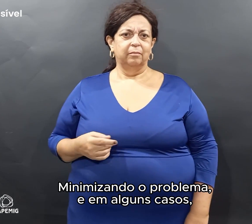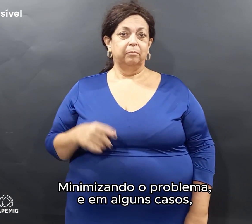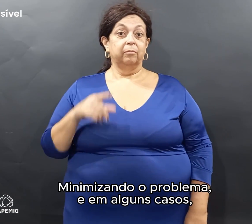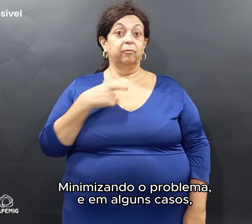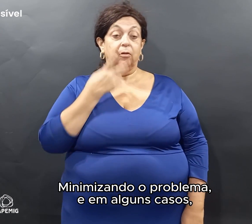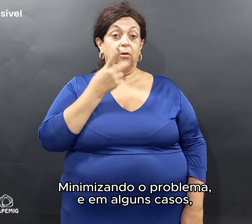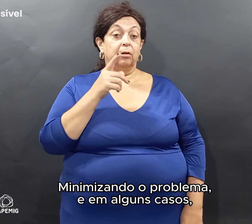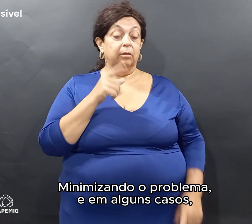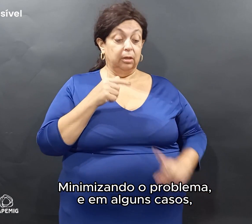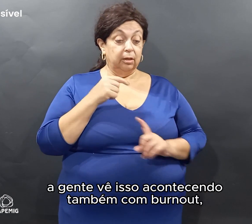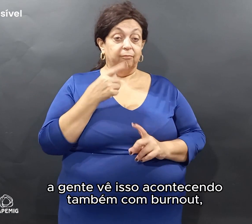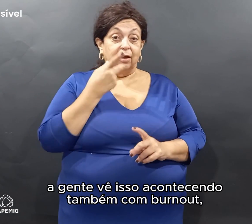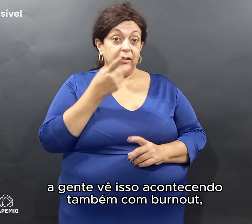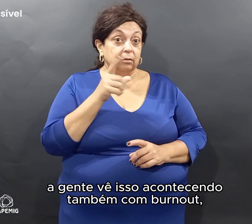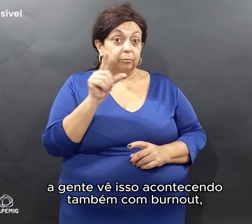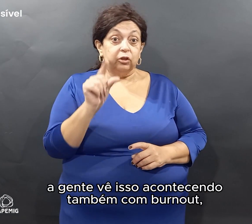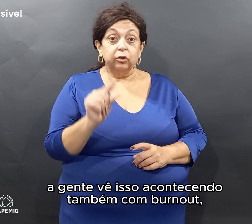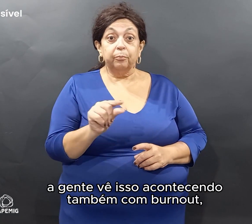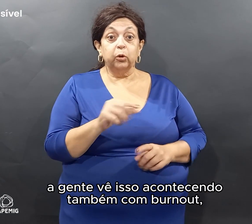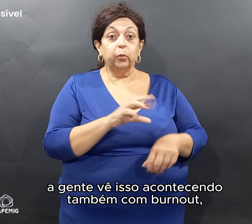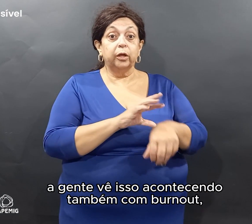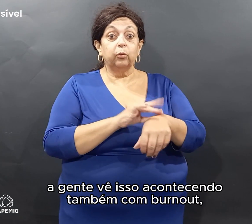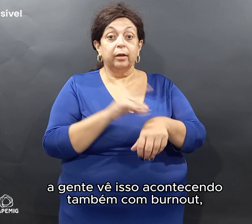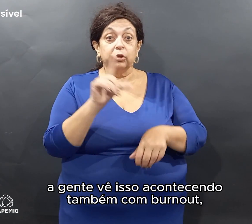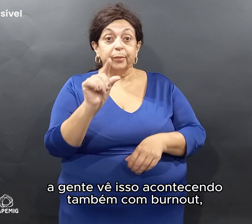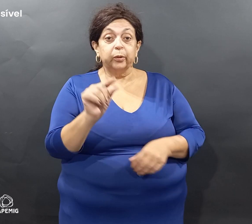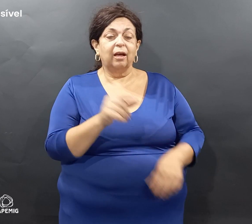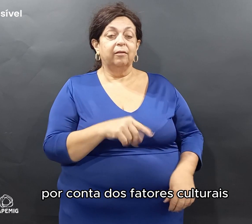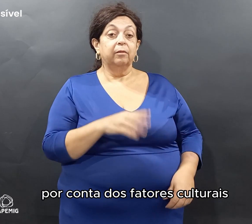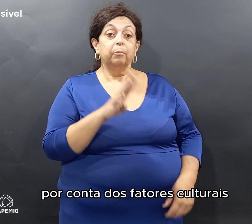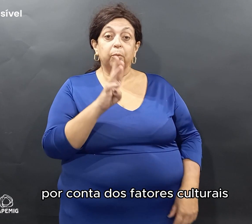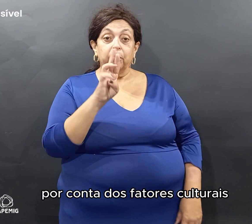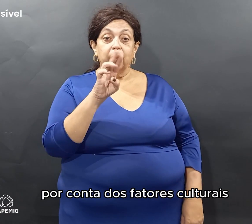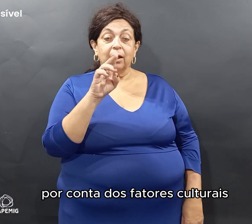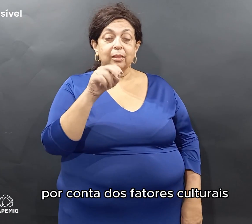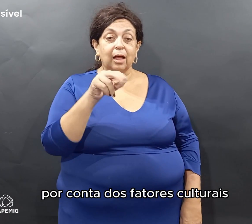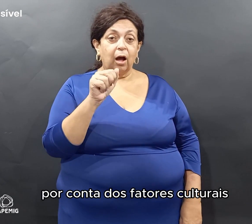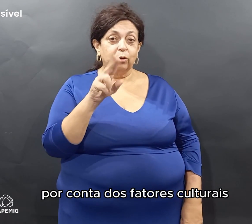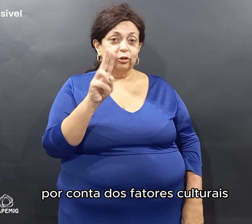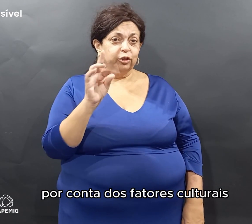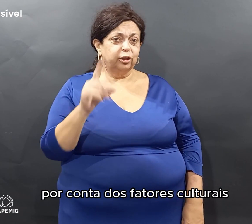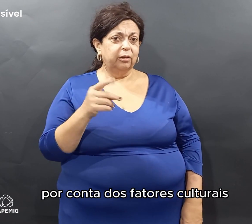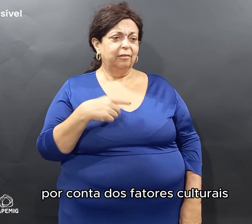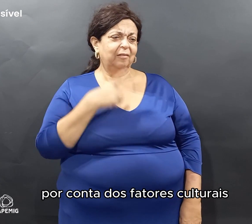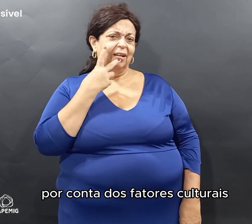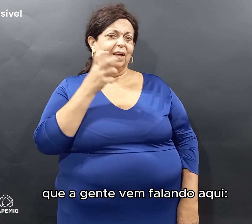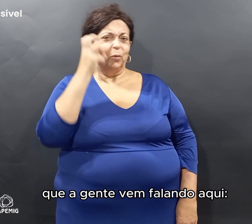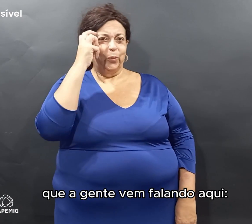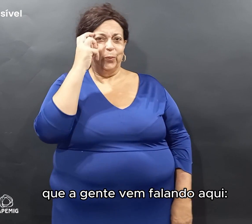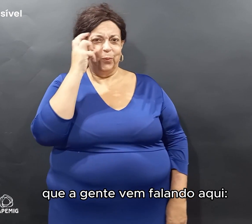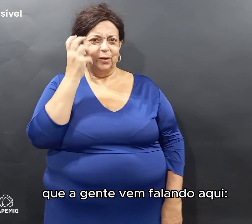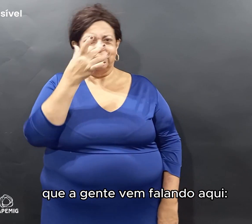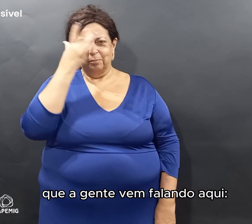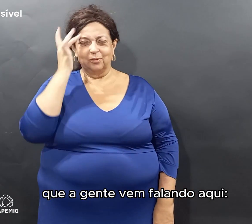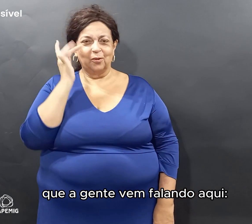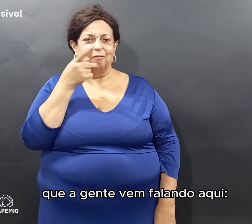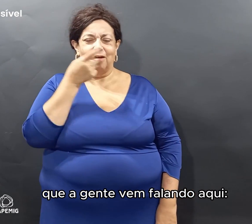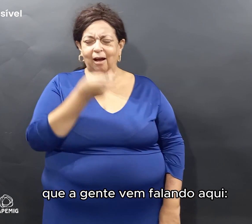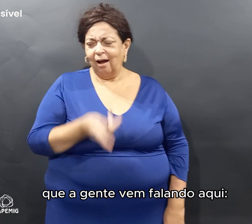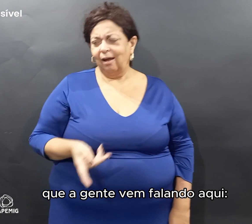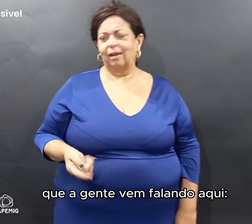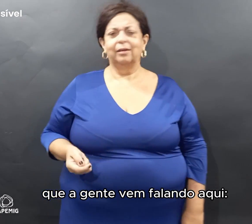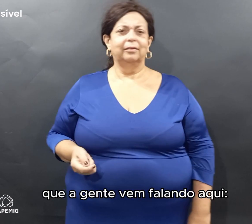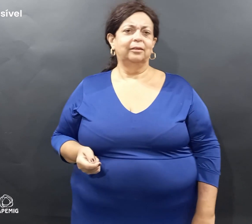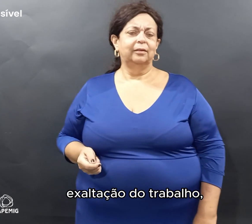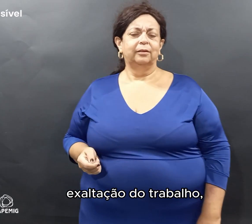problema. E em alguns casos a gente vê isso acontecendo também com o burnout, por conta dos fatores culturais, né? Que a gente vem falando